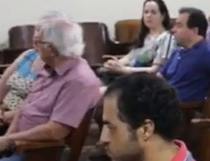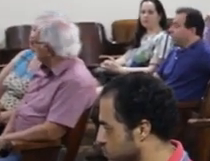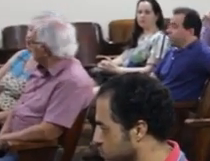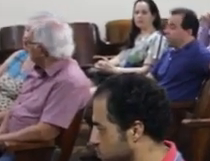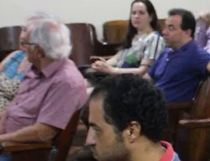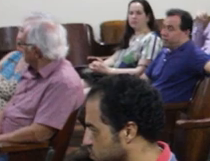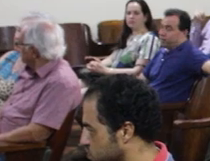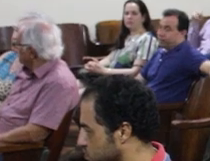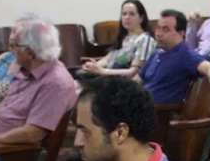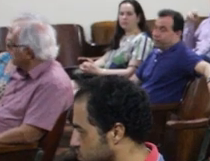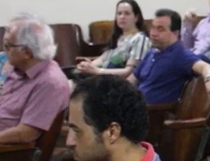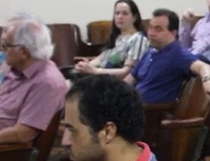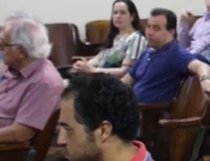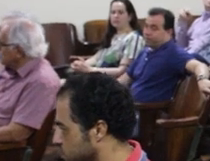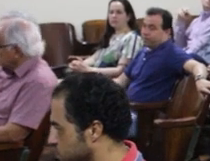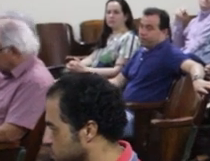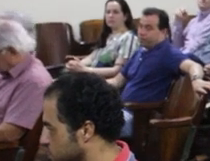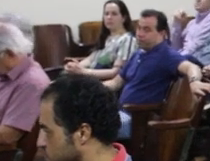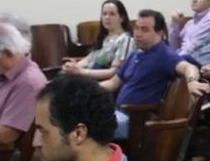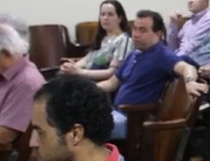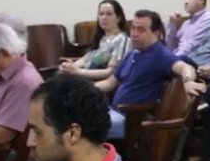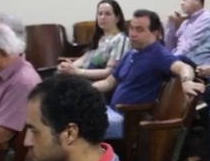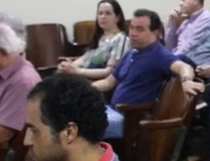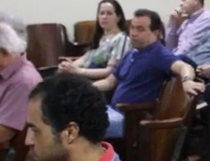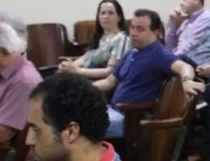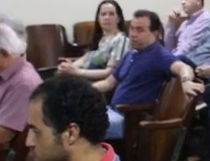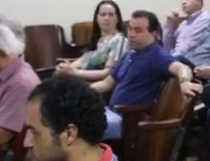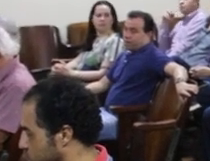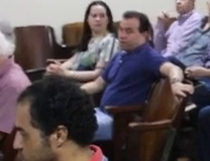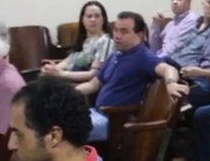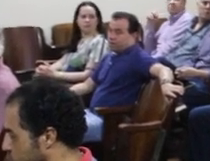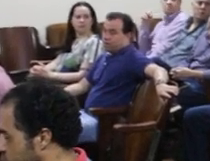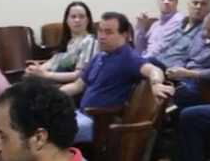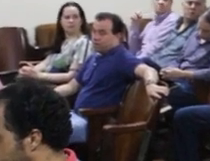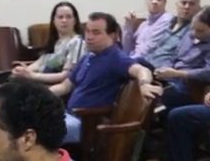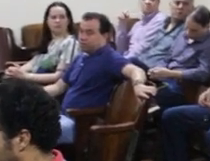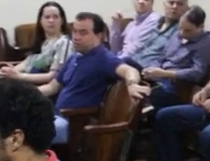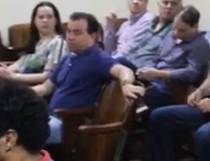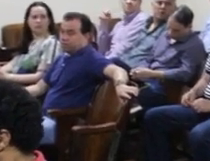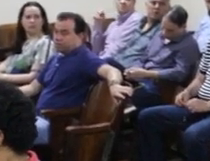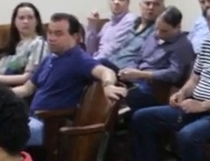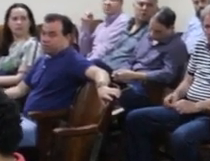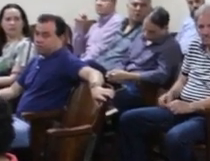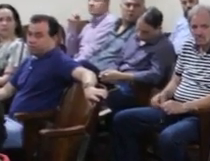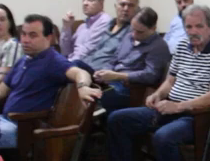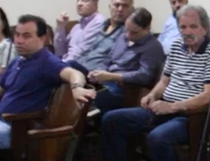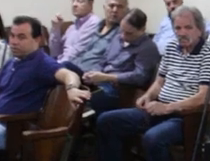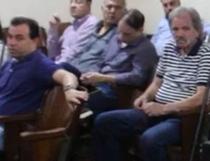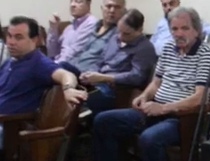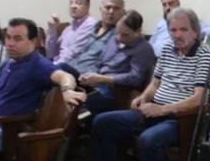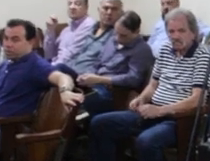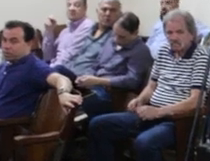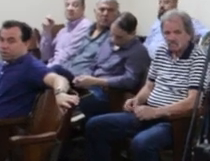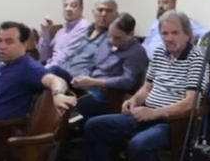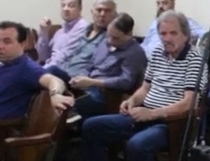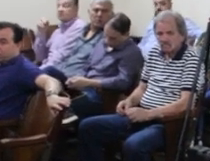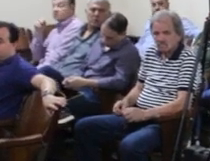que falar sobre isso, que está sendo feito aqui no Clube Literário faz mais de um ano, que é um resgate de memória de